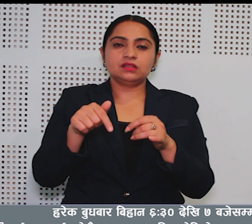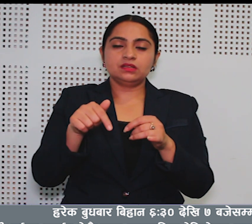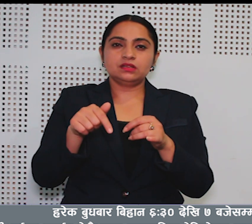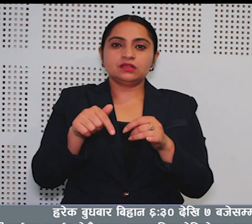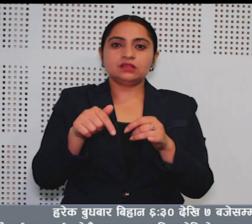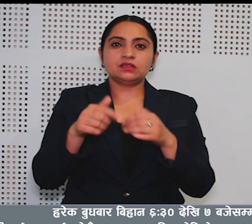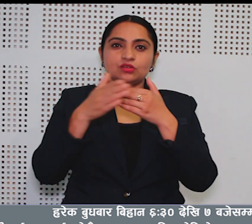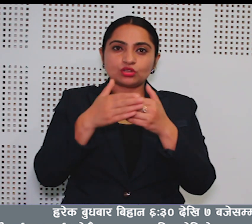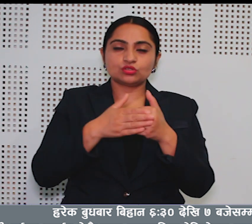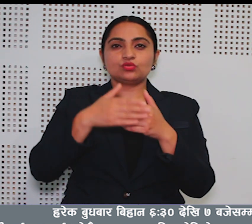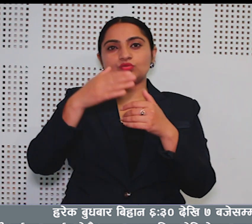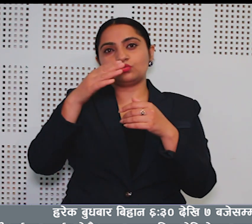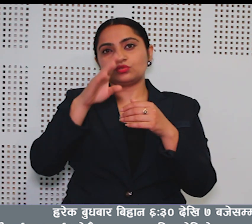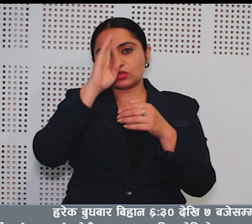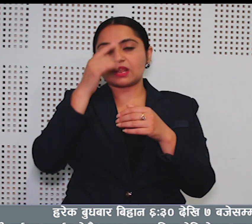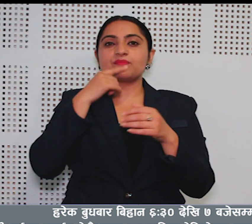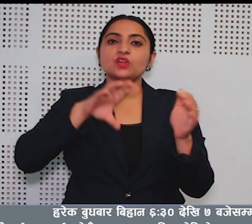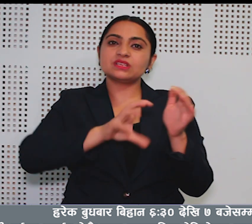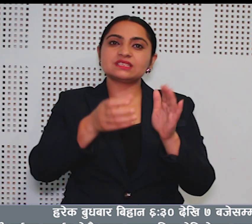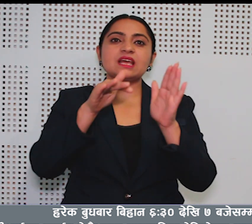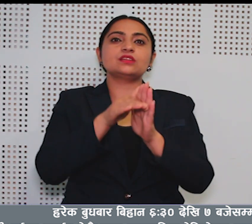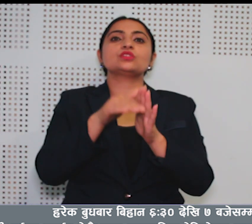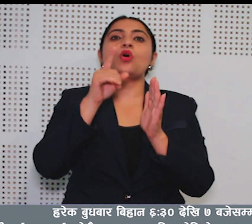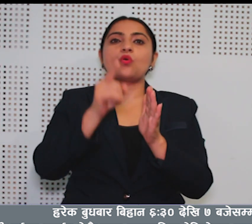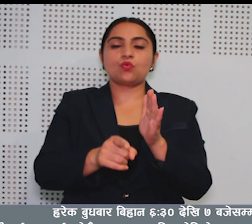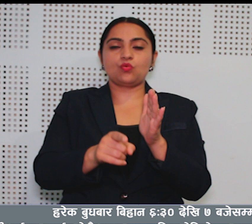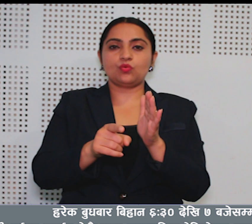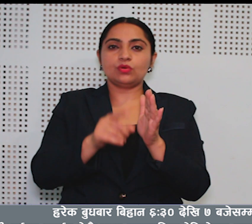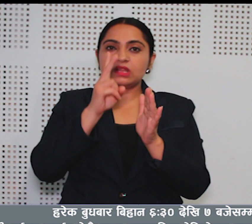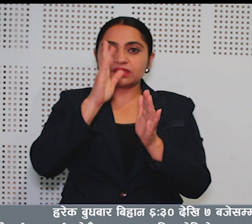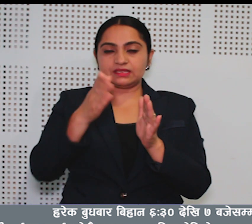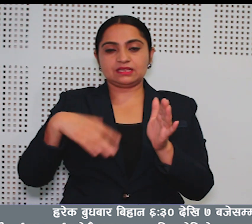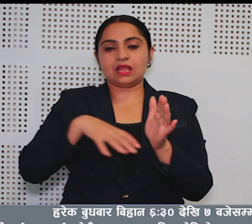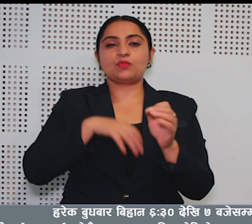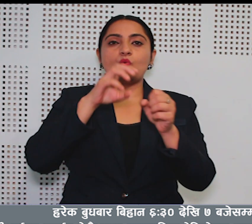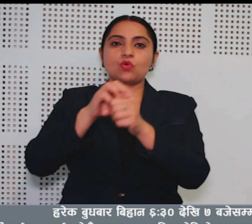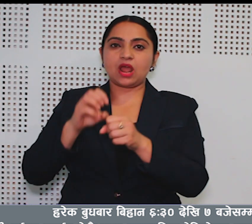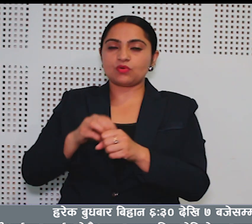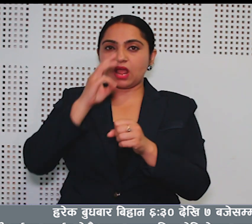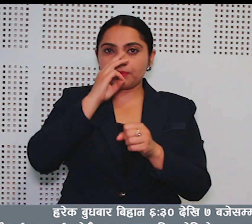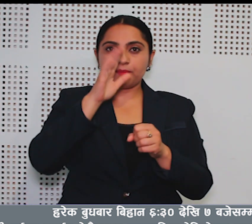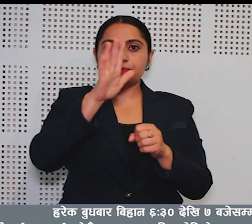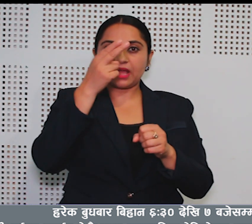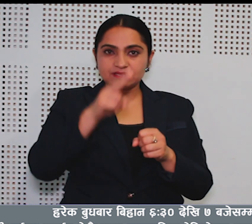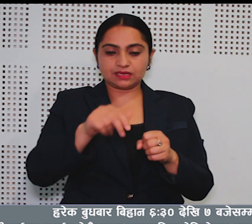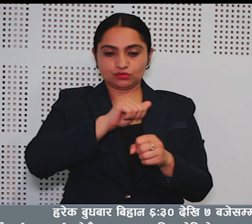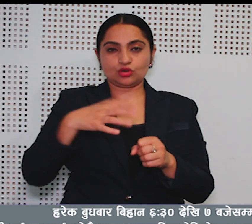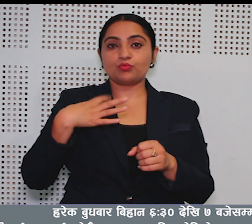नजिकको सरकार भनेकै स्थानीय तह हो। यसैले हामीरा प्रत्येक वडामा 5जना जनप्रतिनिधि हुनुहुन्छ र